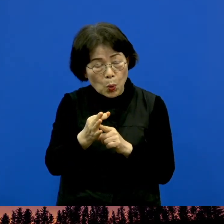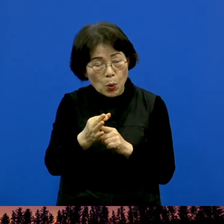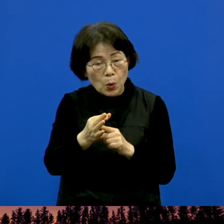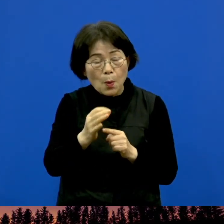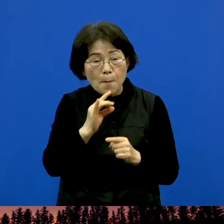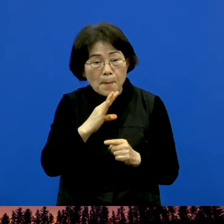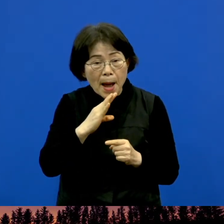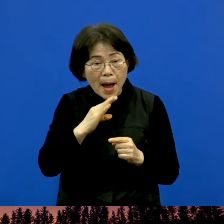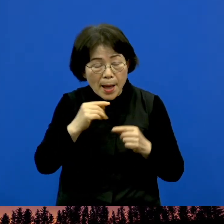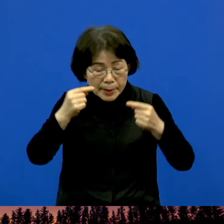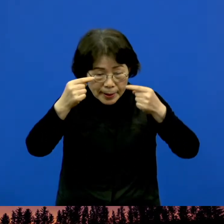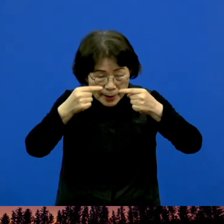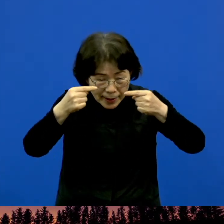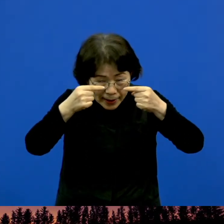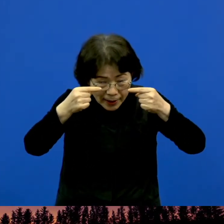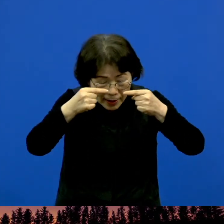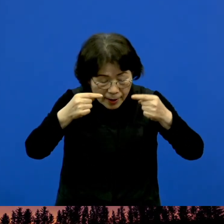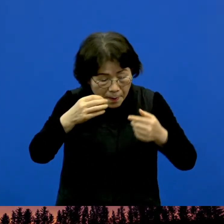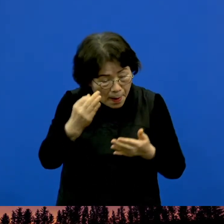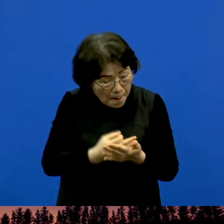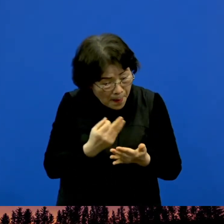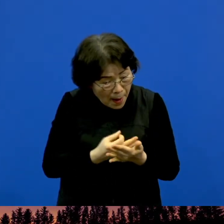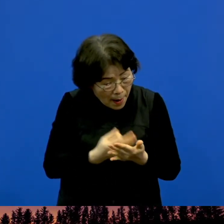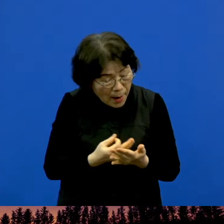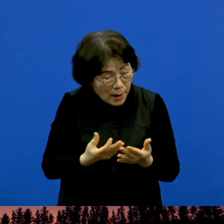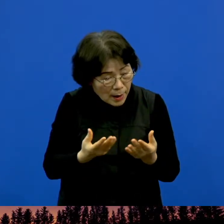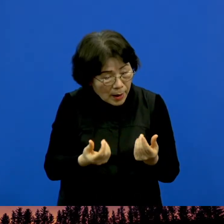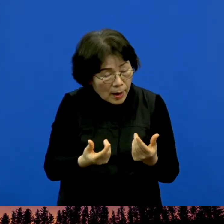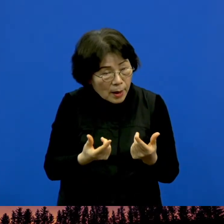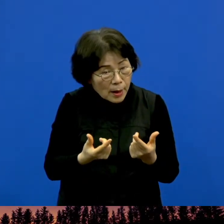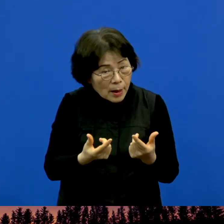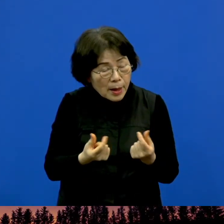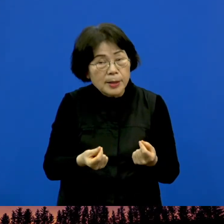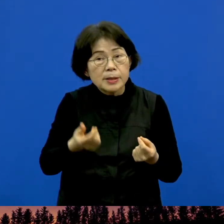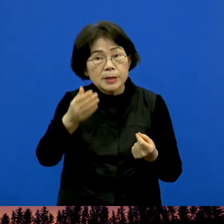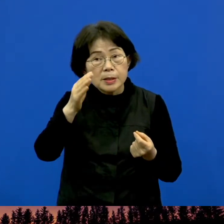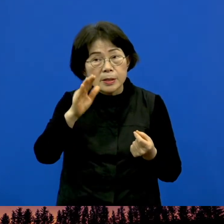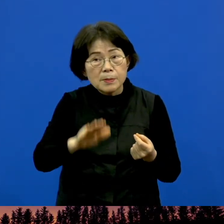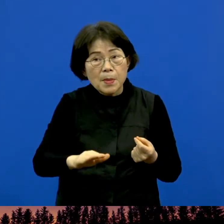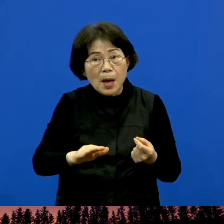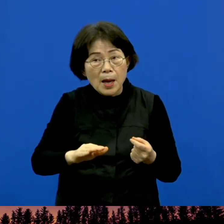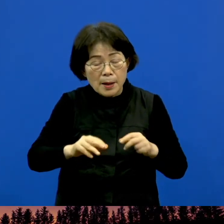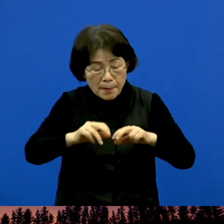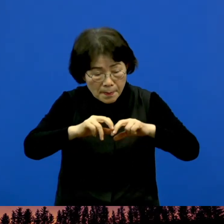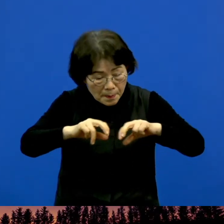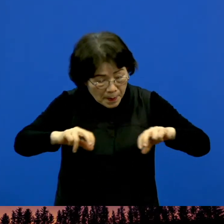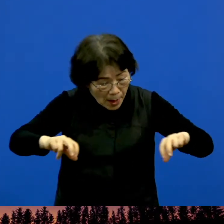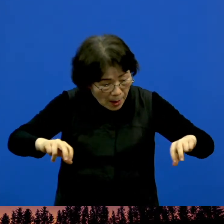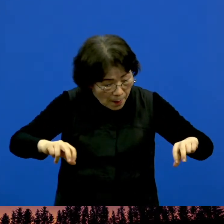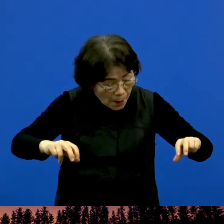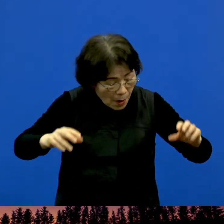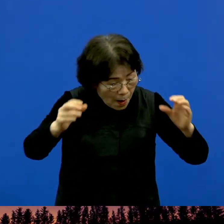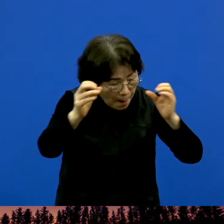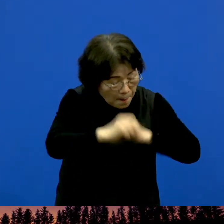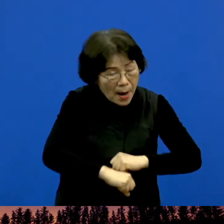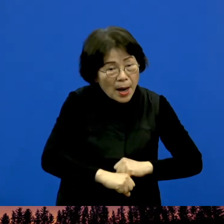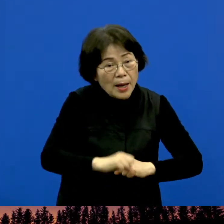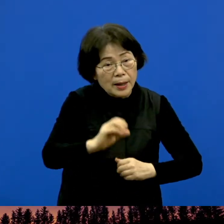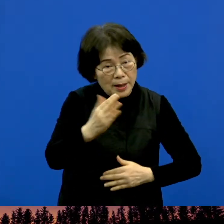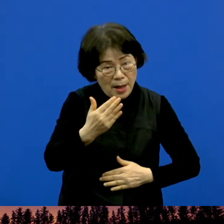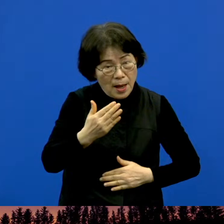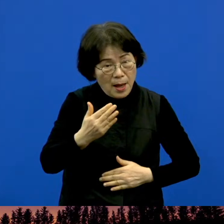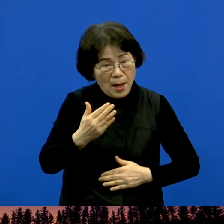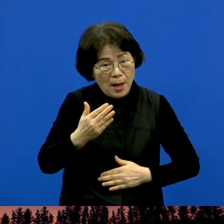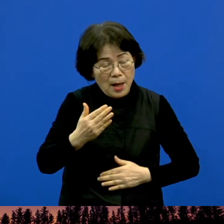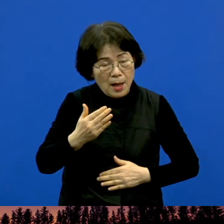돈만 벌려고 하니까 돈이 버는 것 같지만 버는 것도 있지만 여러분 그 길로 가면 망하는 길이 있거든요. 근데 우리는 그게